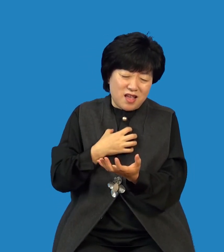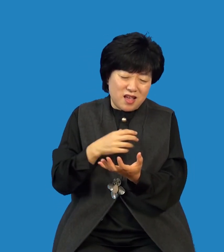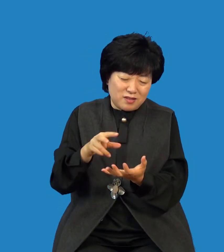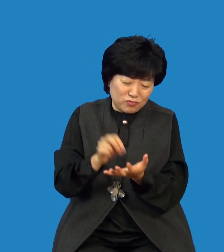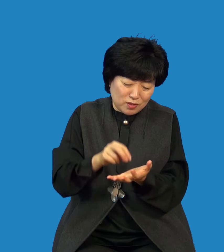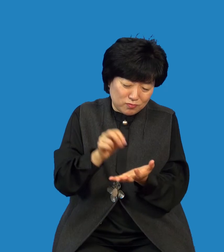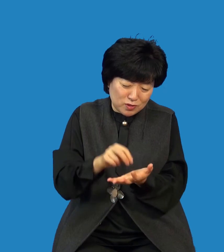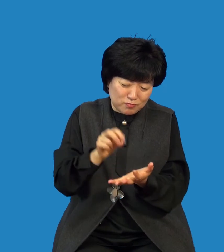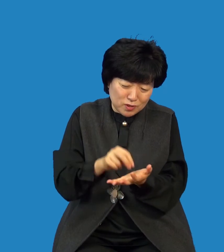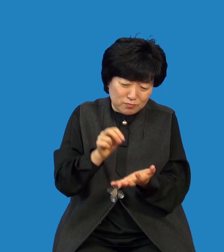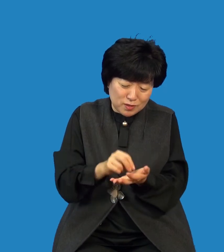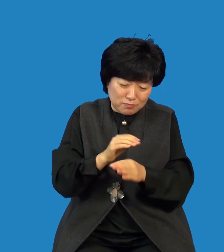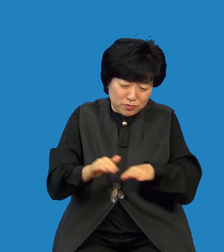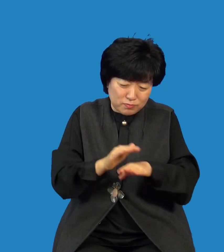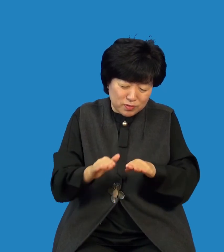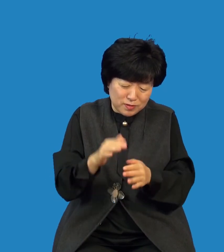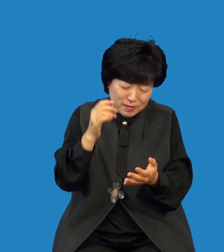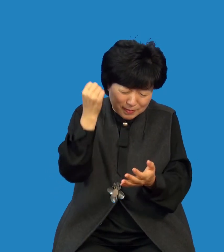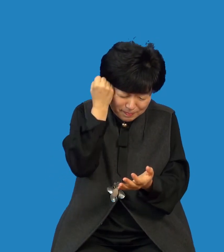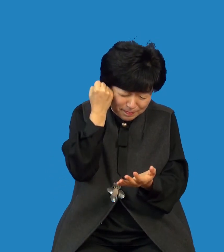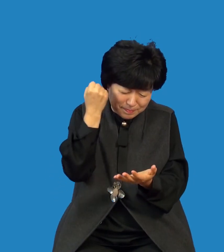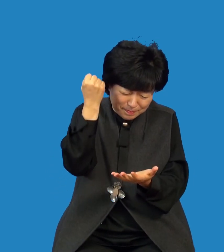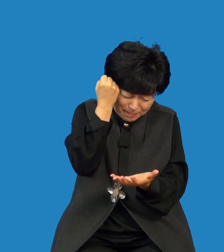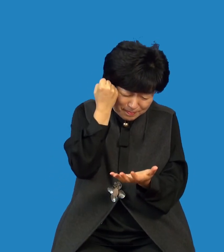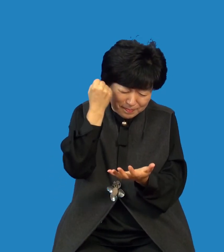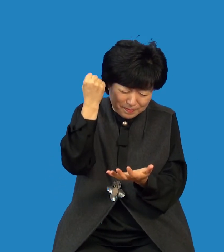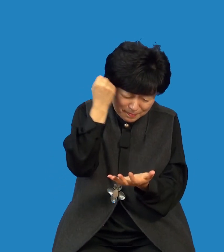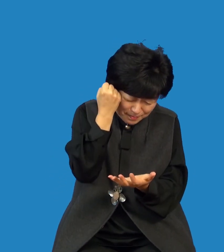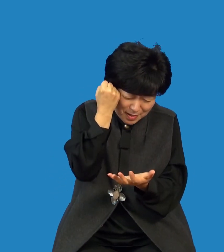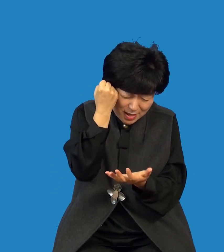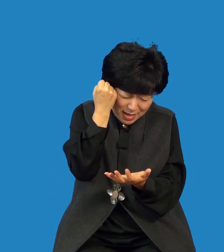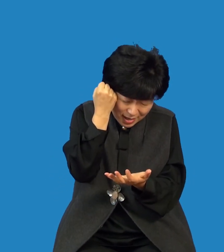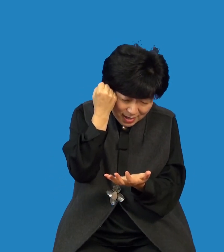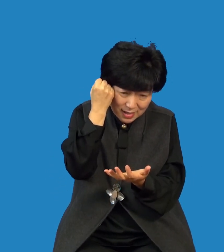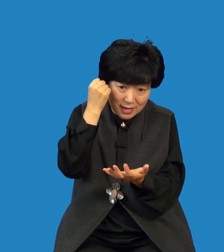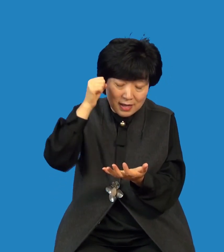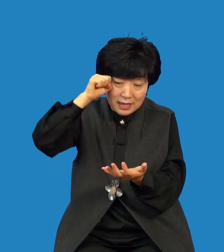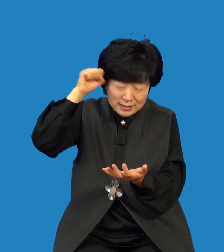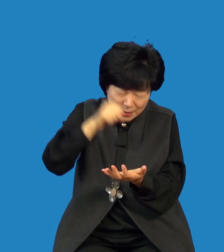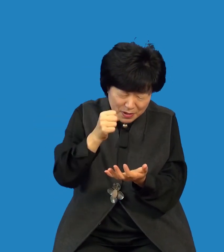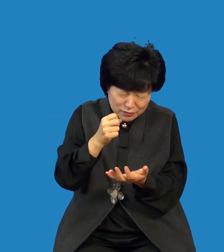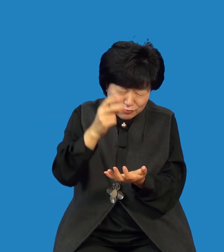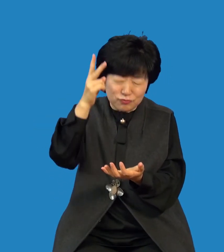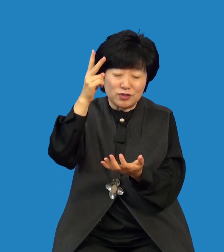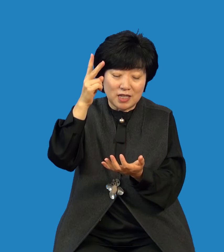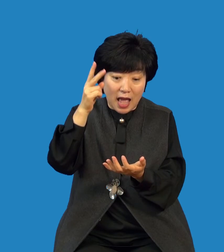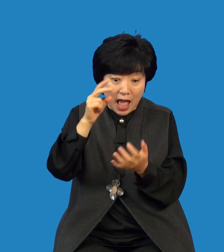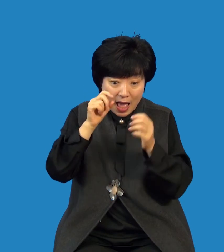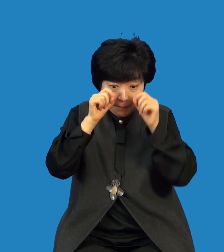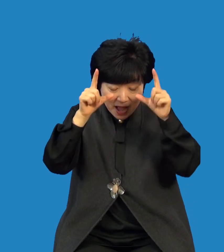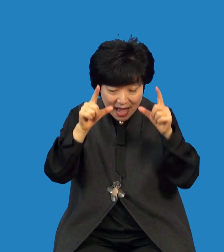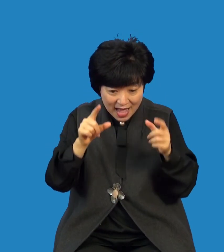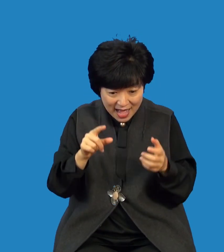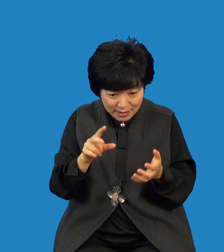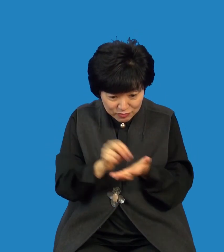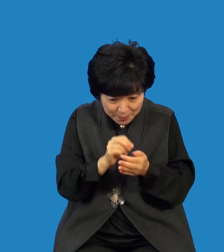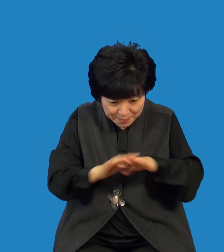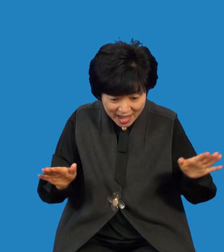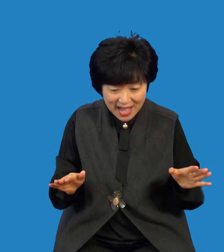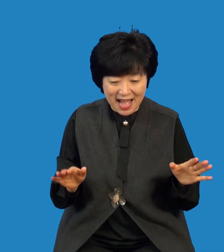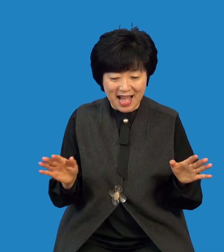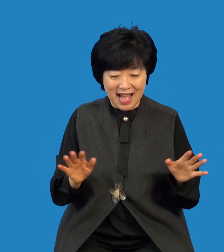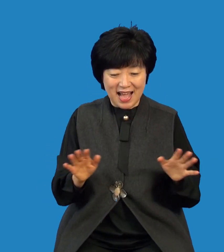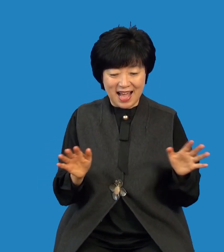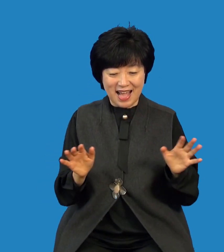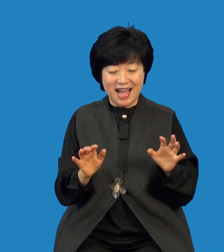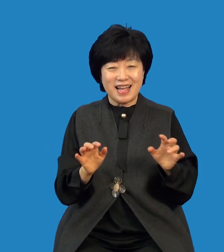했는데 어느 날 새벽 한 2시쯤 이 문제가 정말 기적적으로 풀린 거예요. 그래서 제가 너무 감사해서 하나님 감사합니다 막 감사 기도를 드리고 이메일을